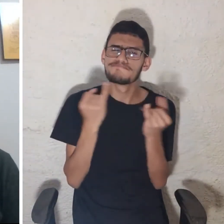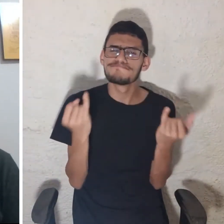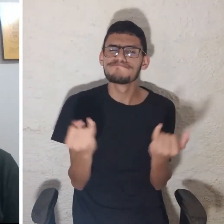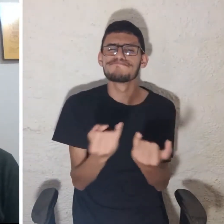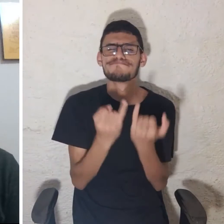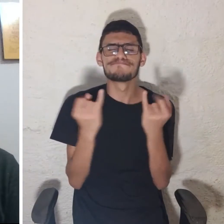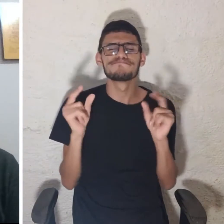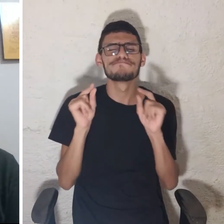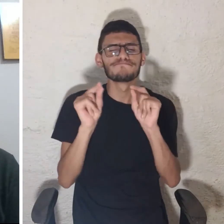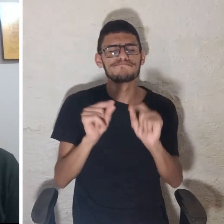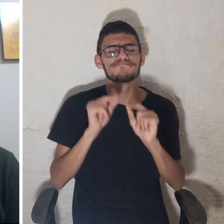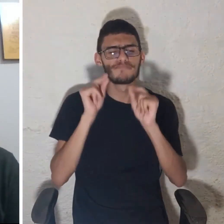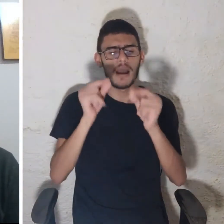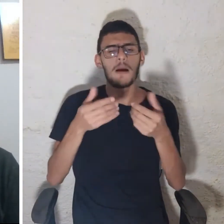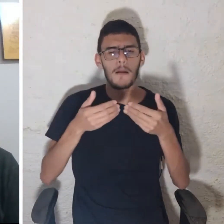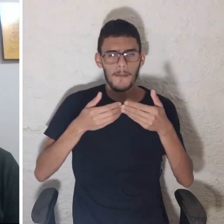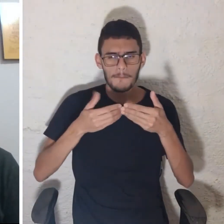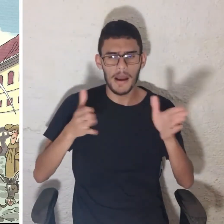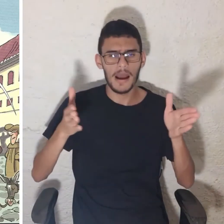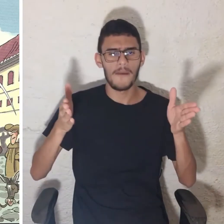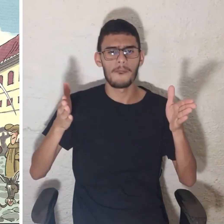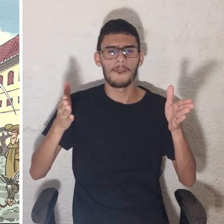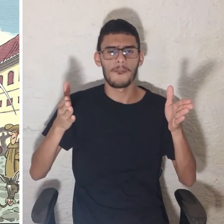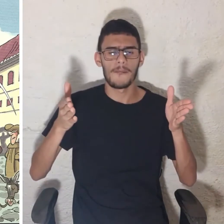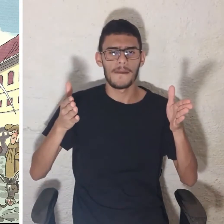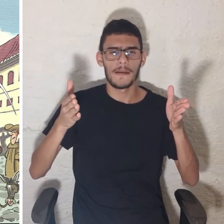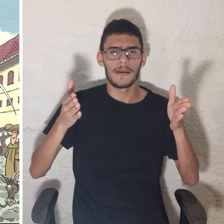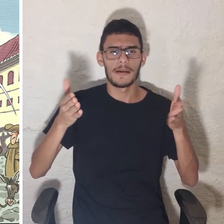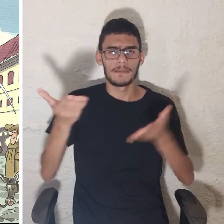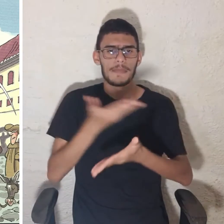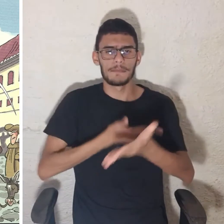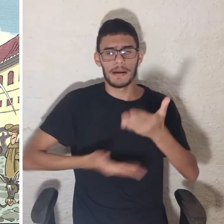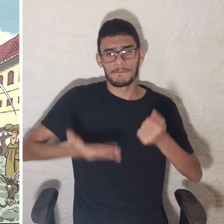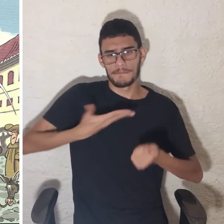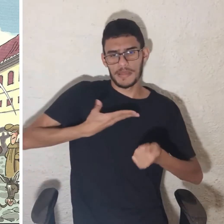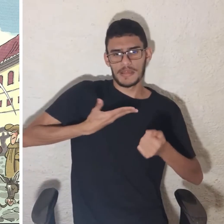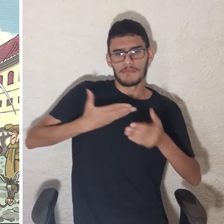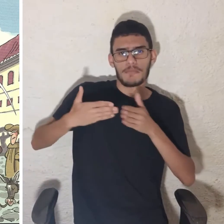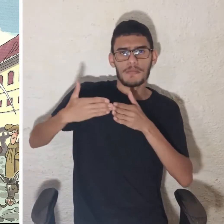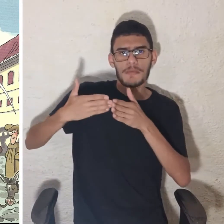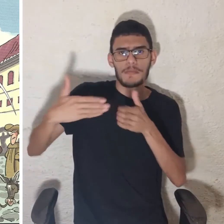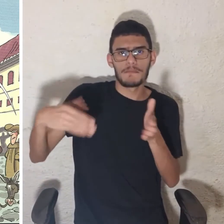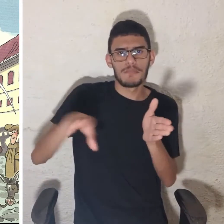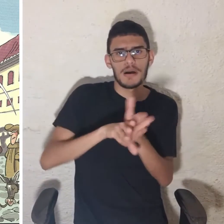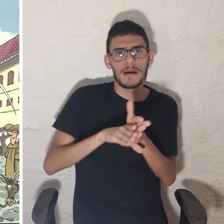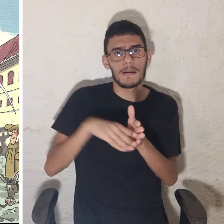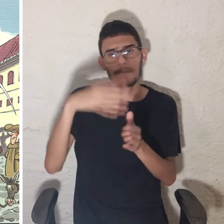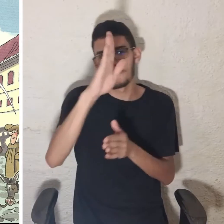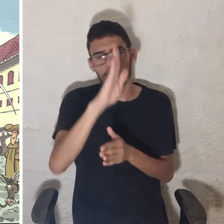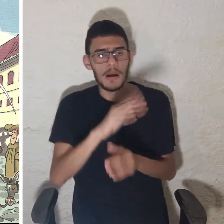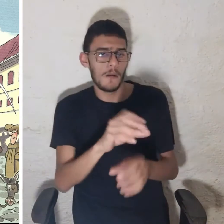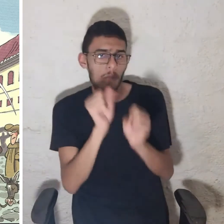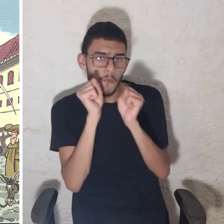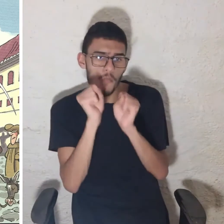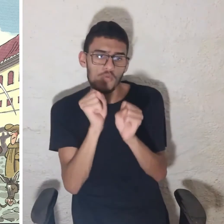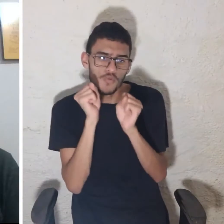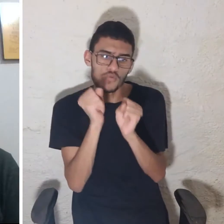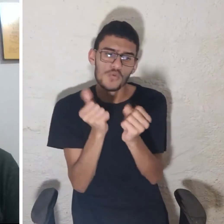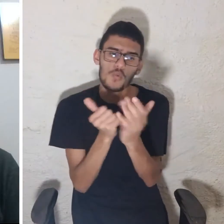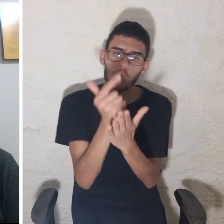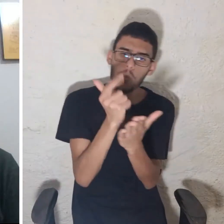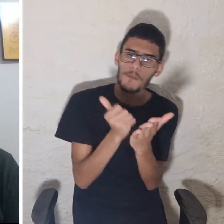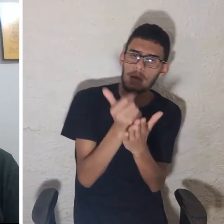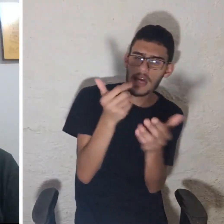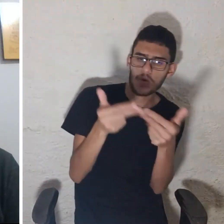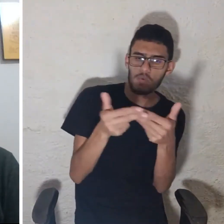super importante, que foi chamada abertura dos portos às nações amigas. Ele permitiu que os brasileiros pudessem fazer